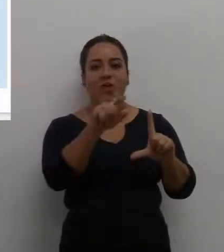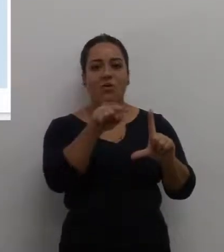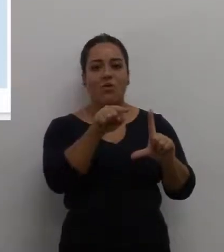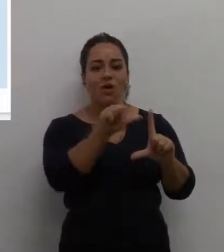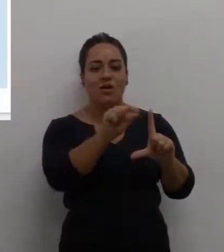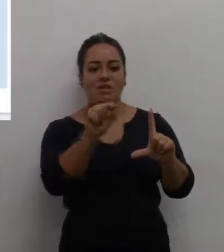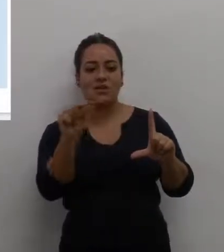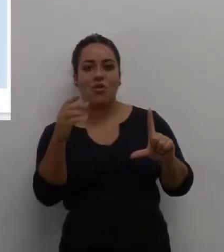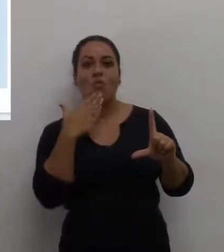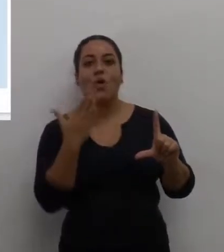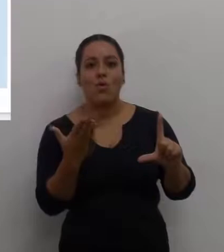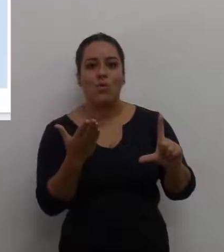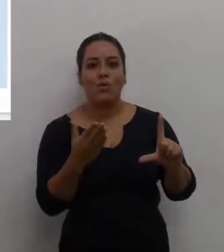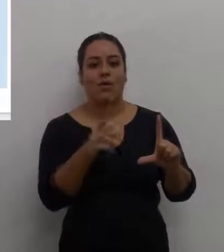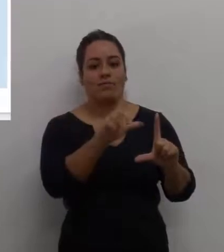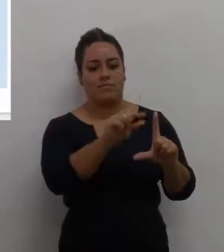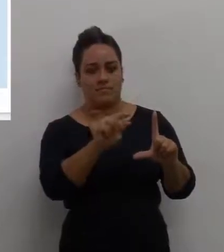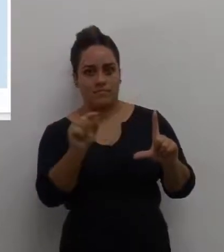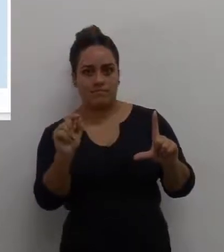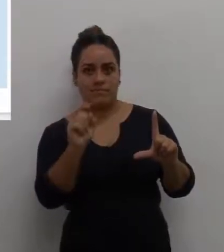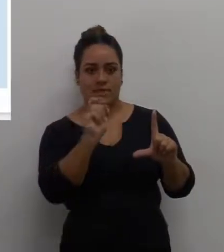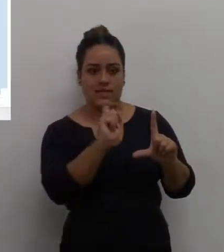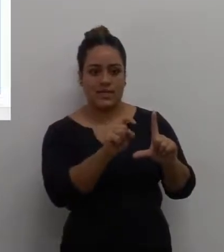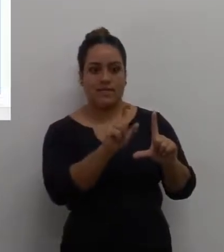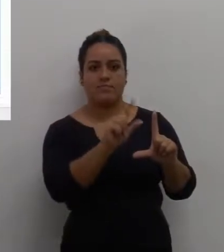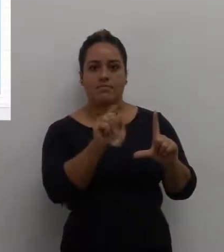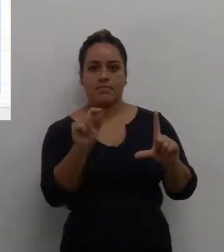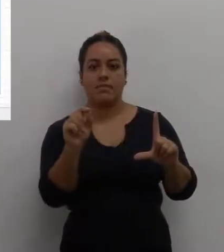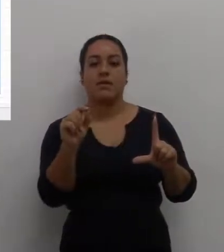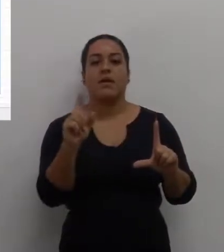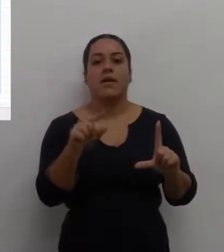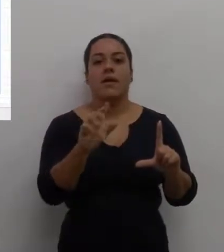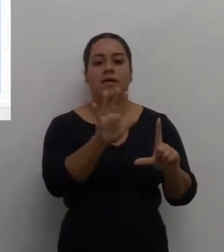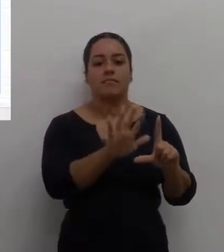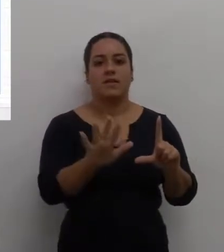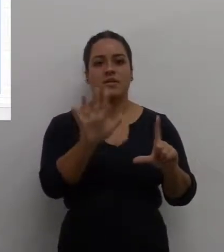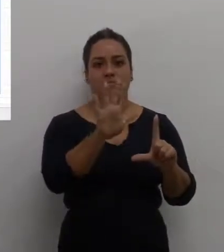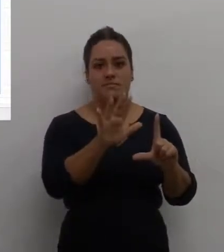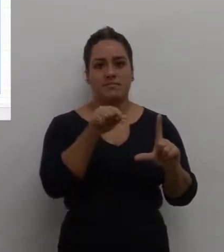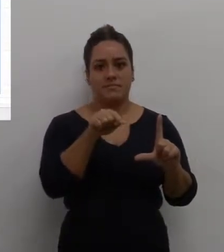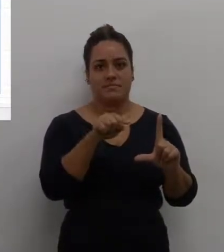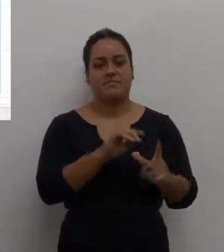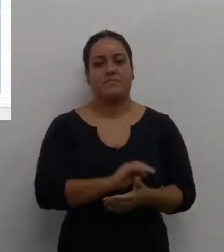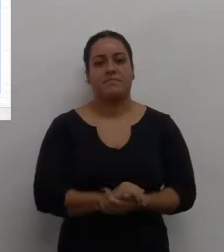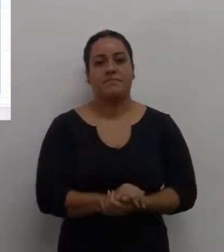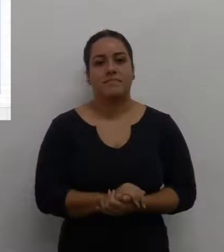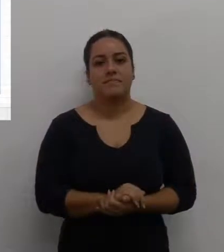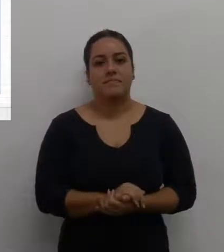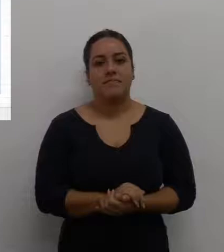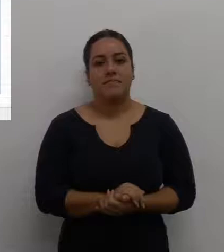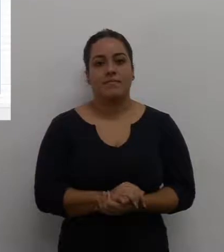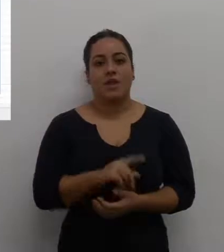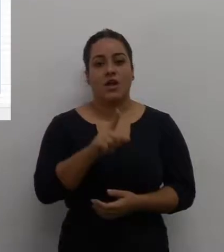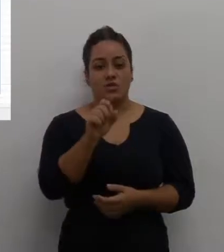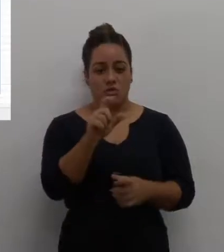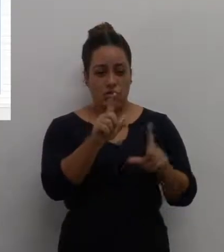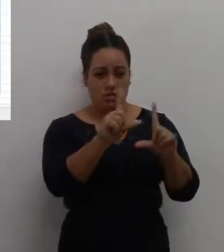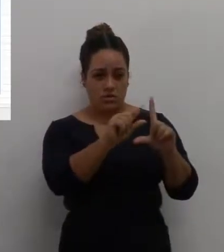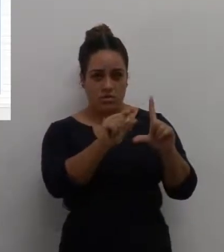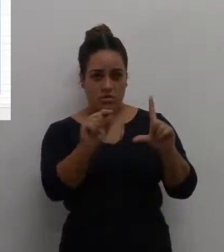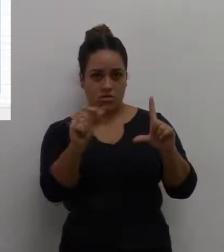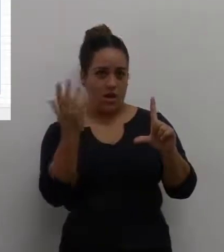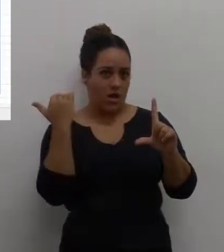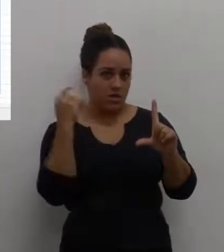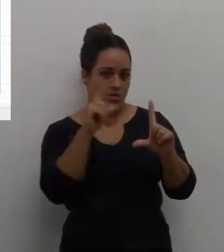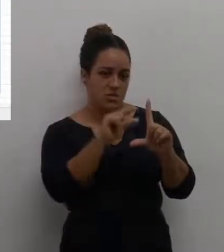planilha, a região da planilha que vai para o gráfico. Então, vou clicar aqui, ó. Vou marcar a região. Anteriormente eu tinha